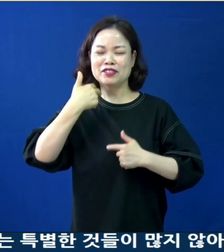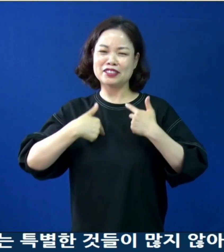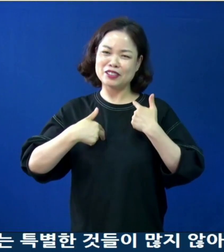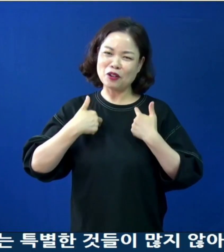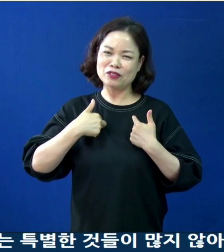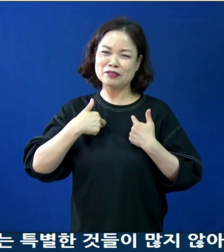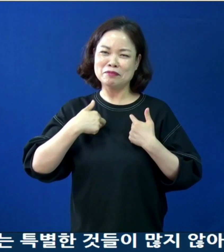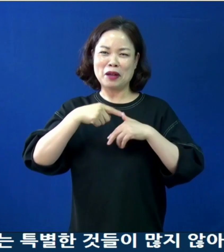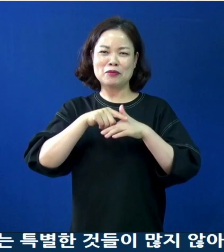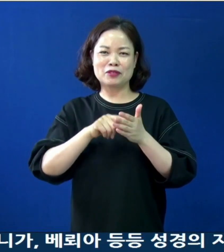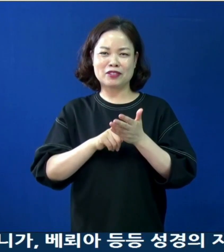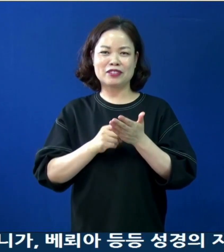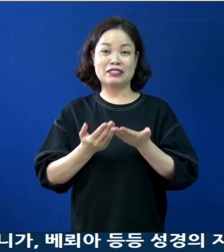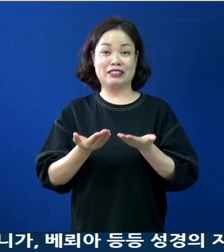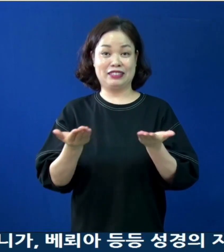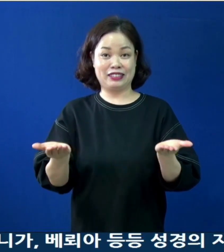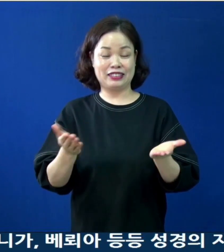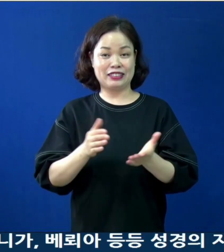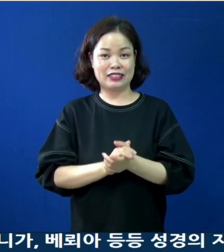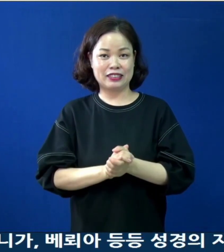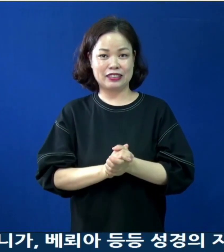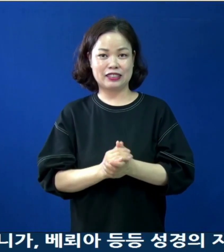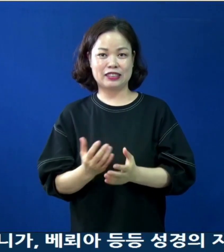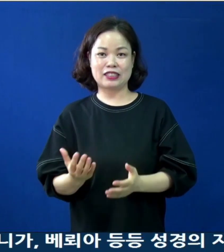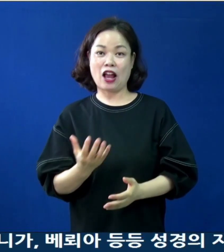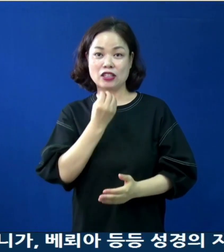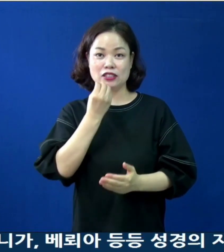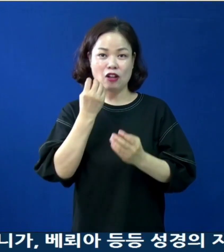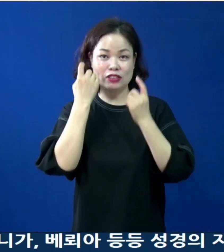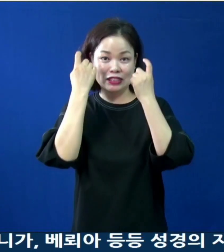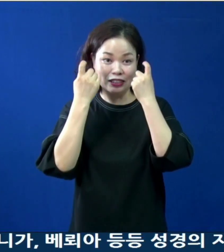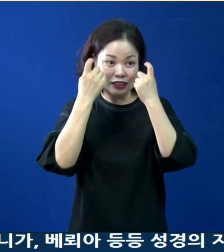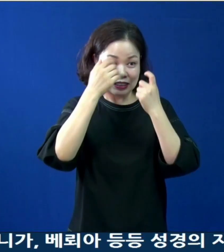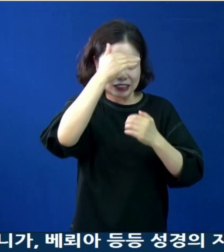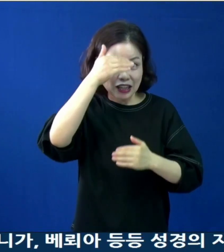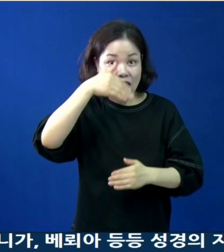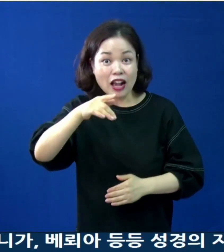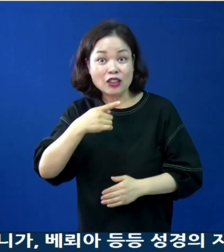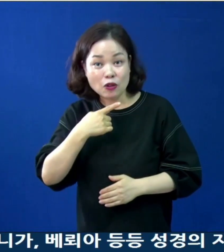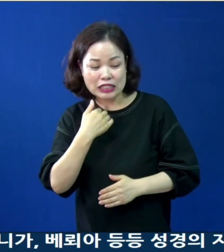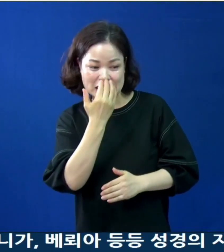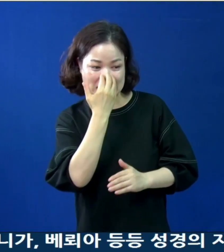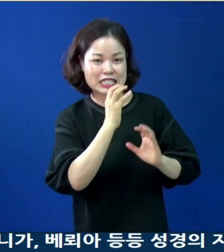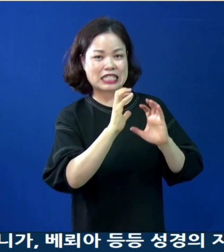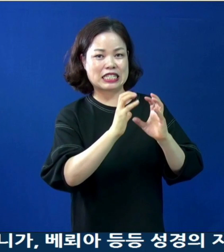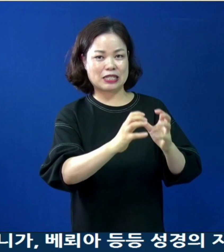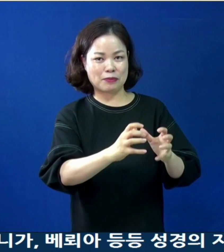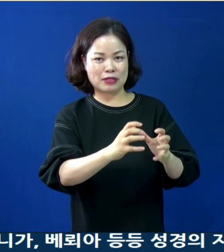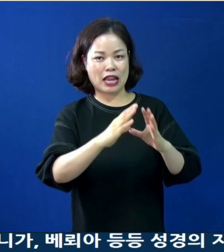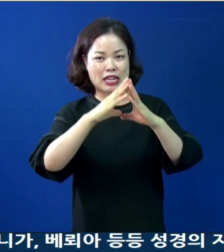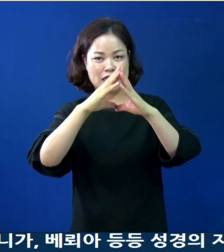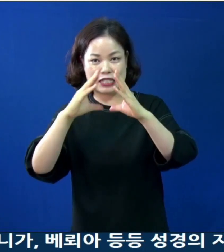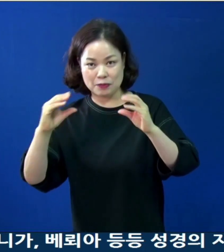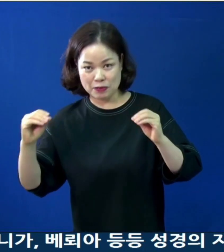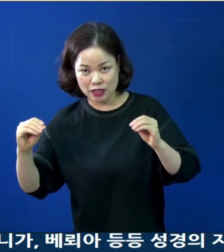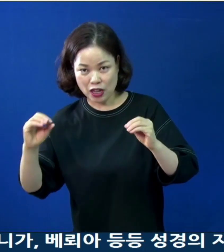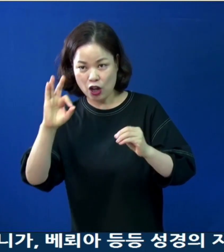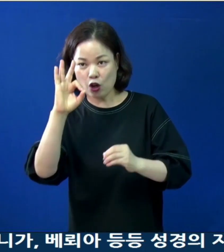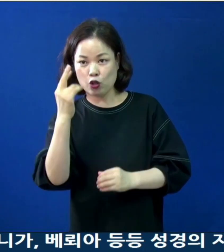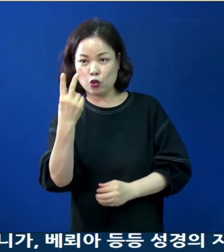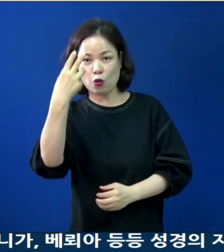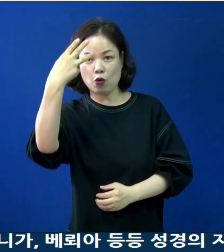있습니다. 성지들을 다녀오신 분들이 제법 계시죠. 이스라엘, 이집트, 요르단